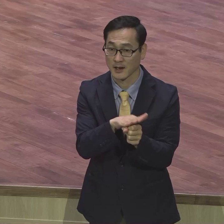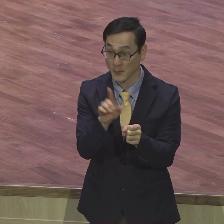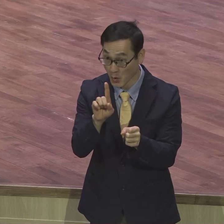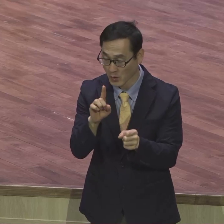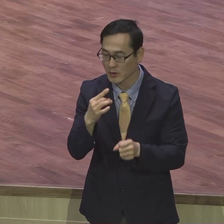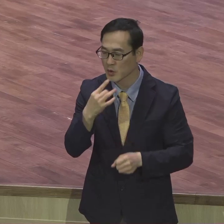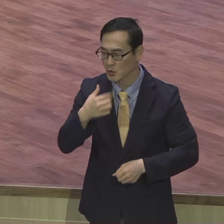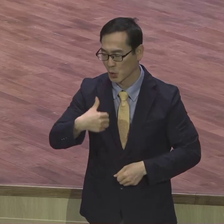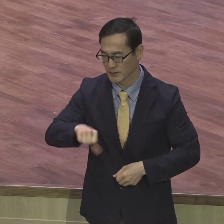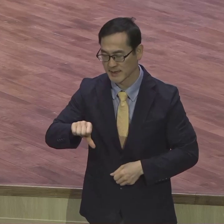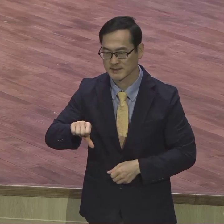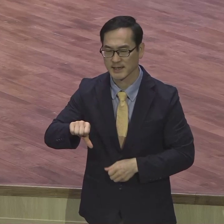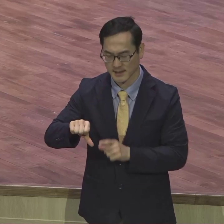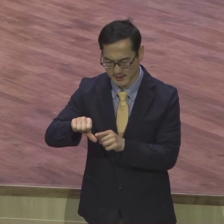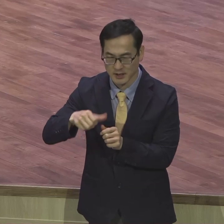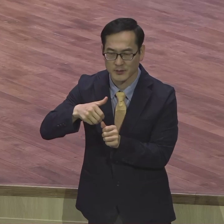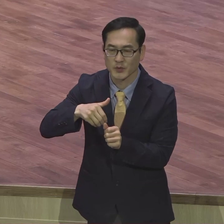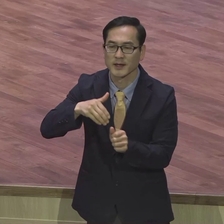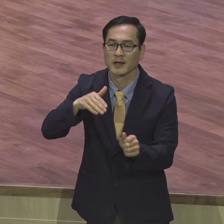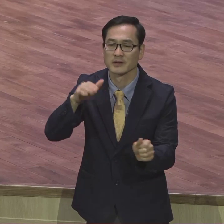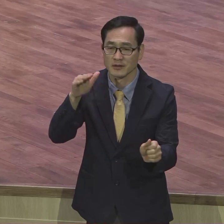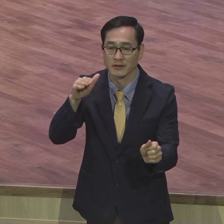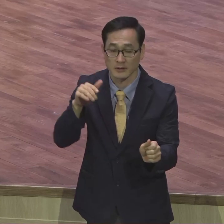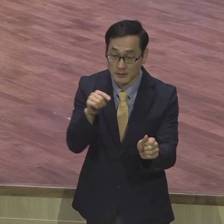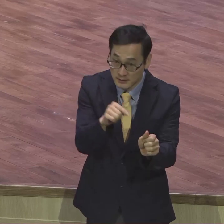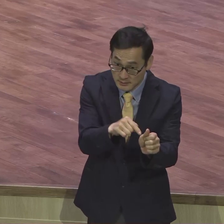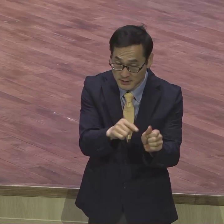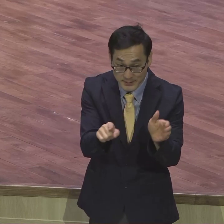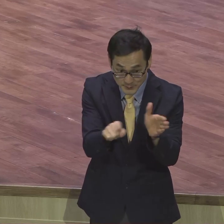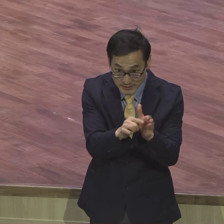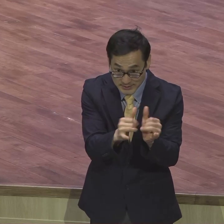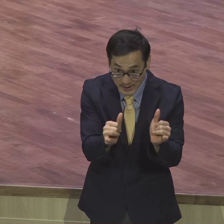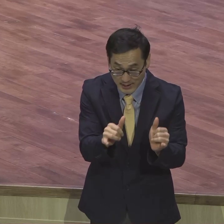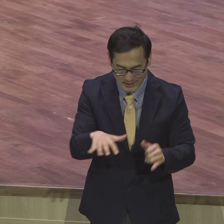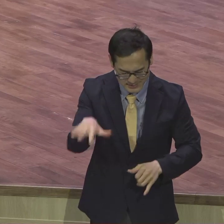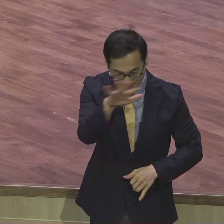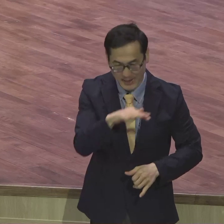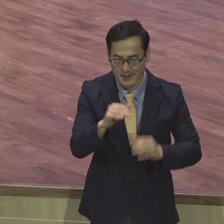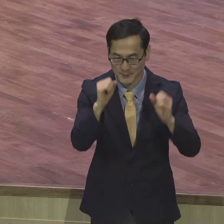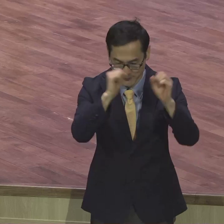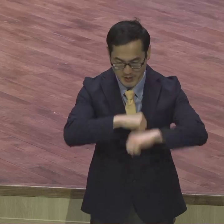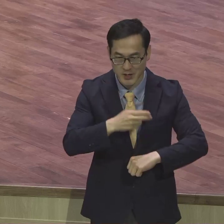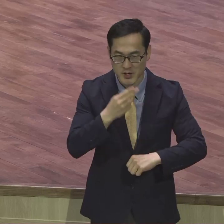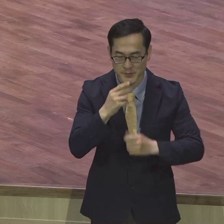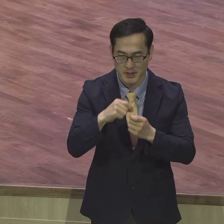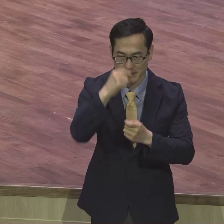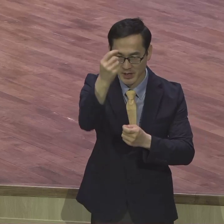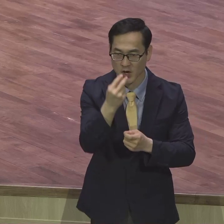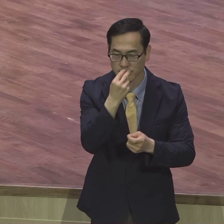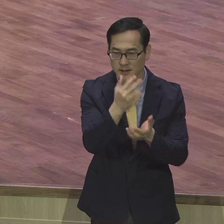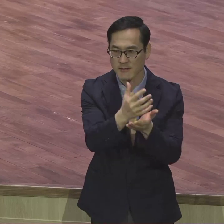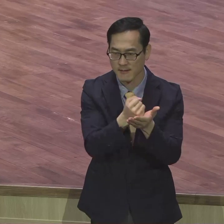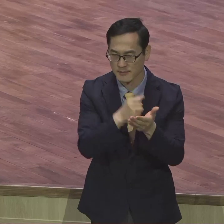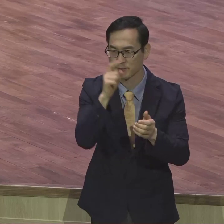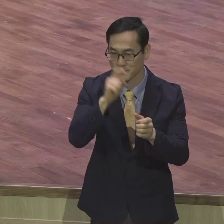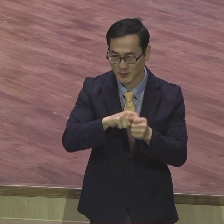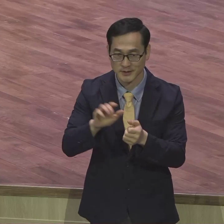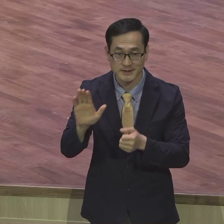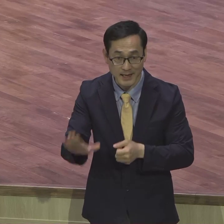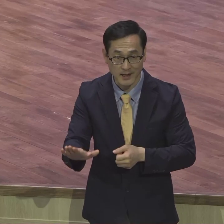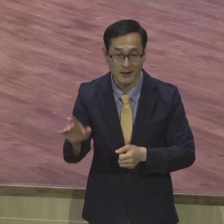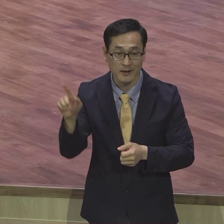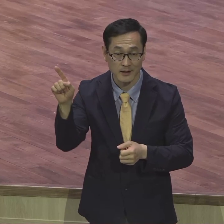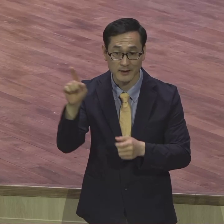주셨으니 이는 그를 믿는 자마다 멸망하지 아니하고 영생을 얻게 하려 하십니다.